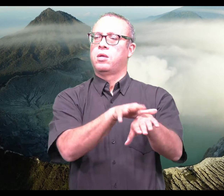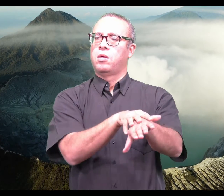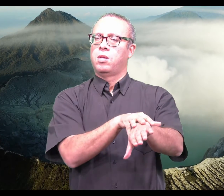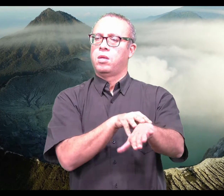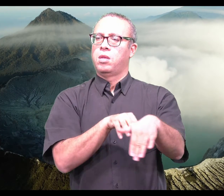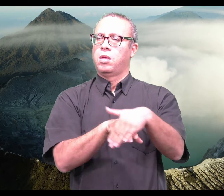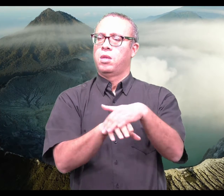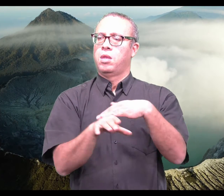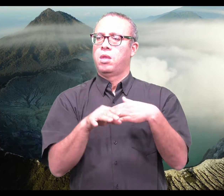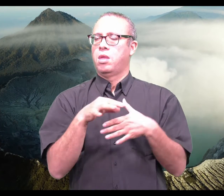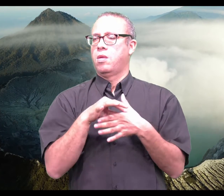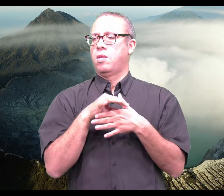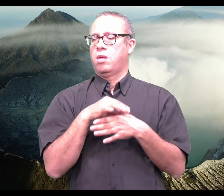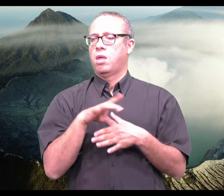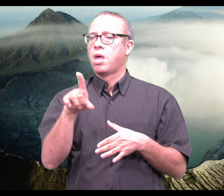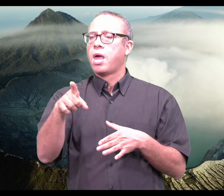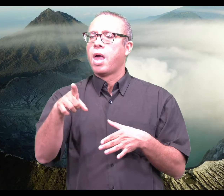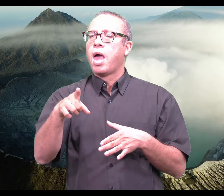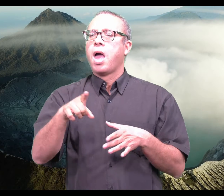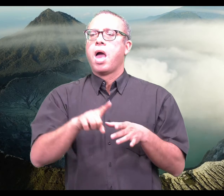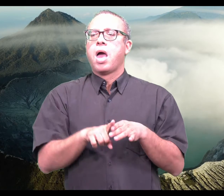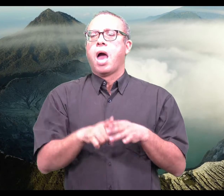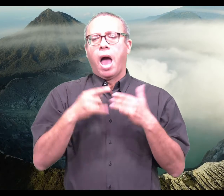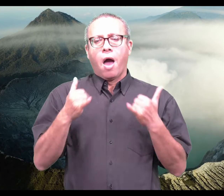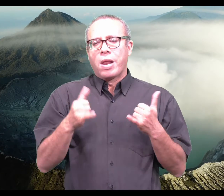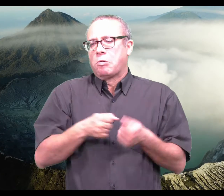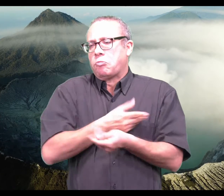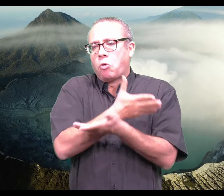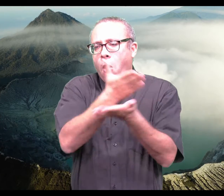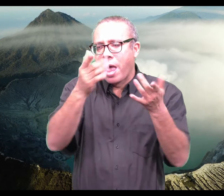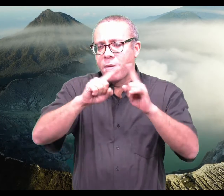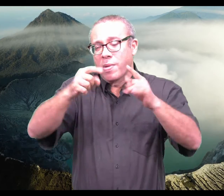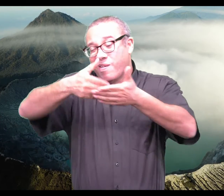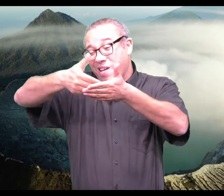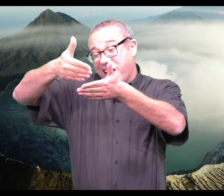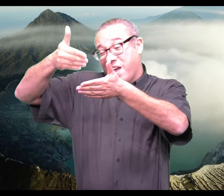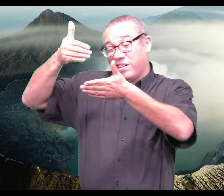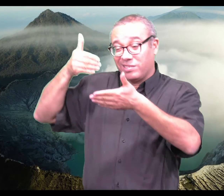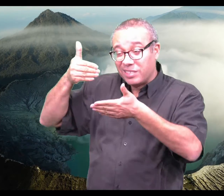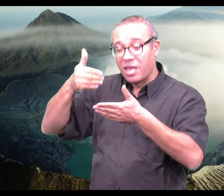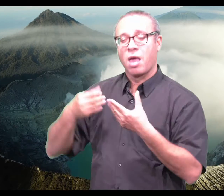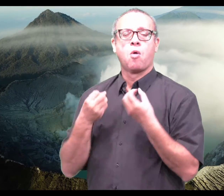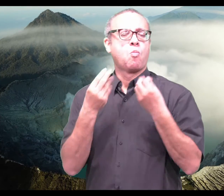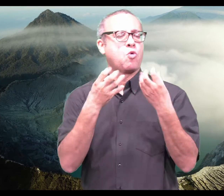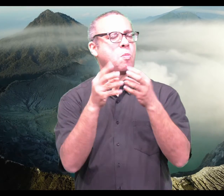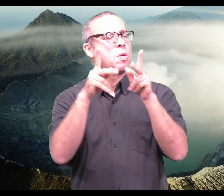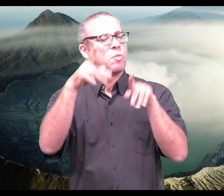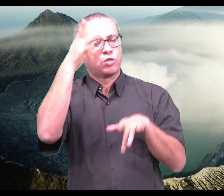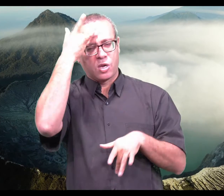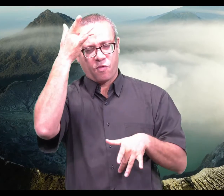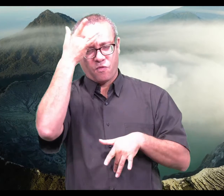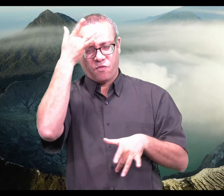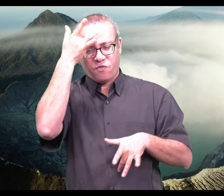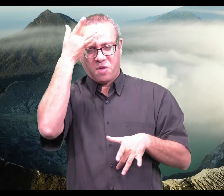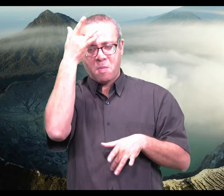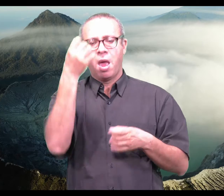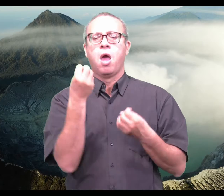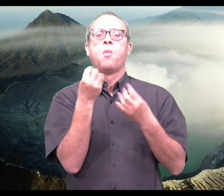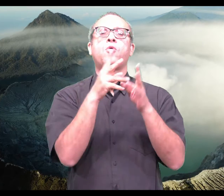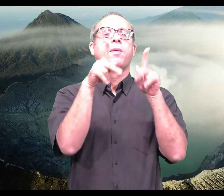Señor acarreaba terribles consecuencias. Por un lado, muchos veían la lepra como una señal inequívoca de la